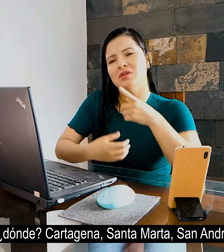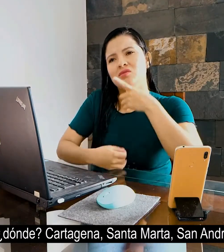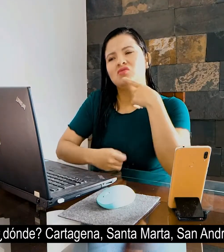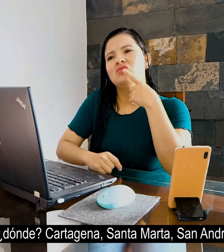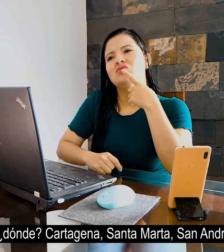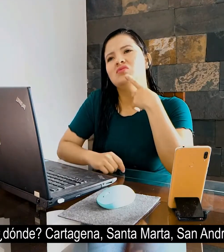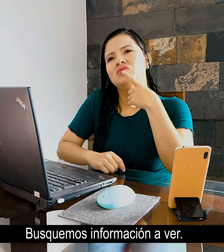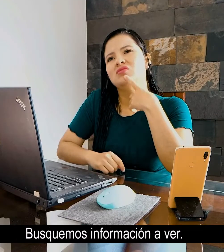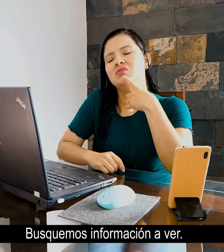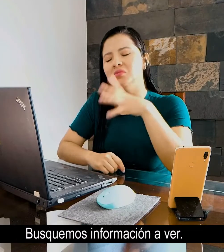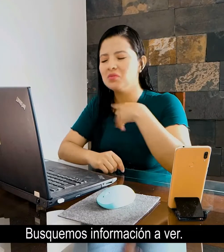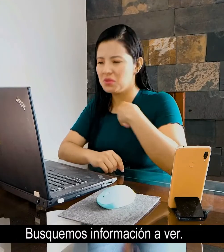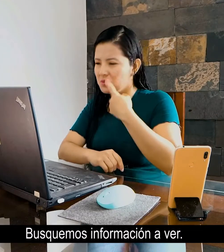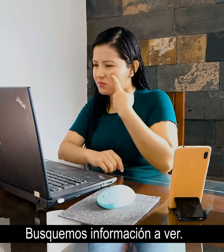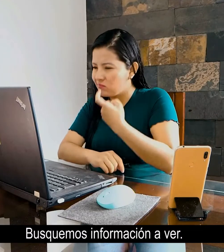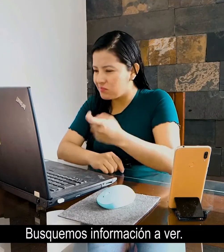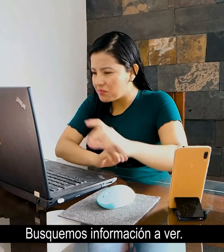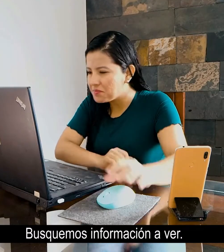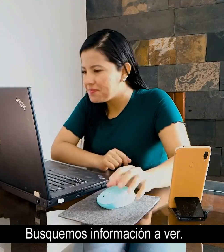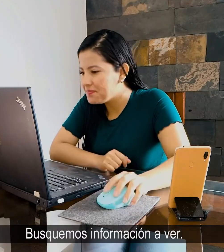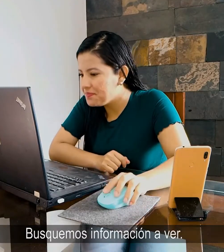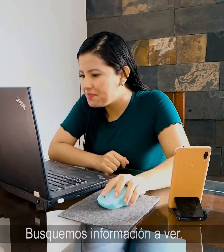Andrés. Busquemos información a ver.